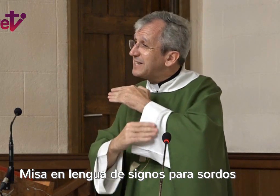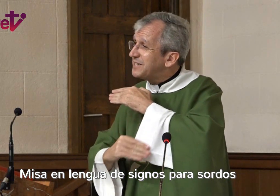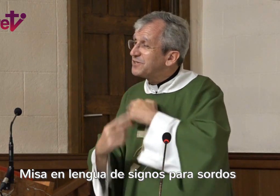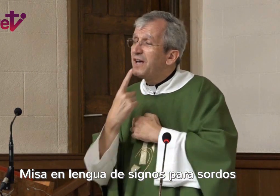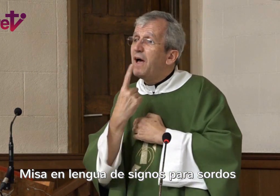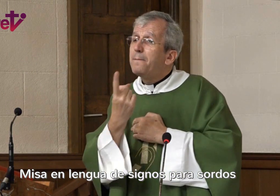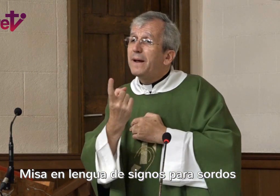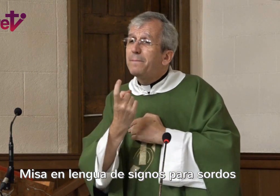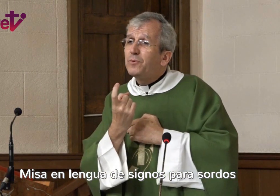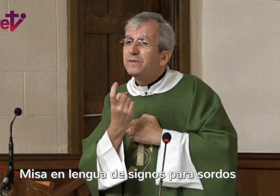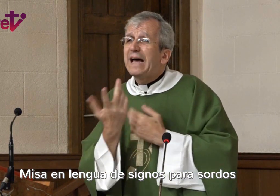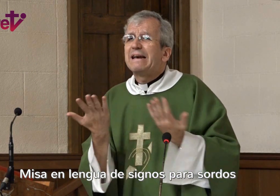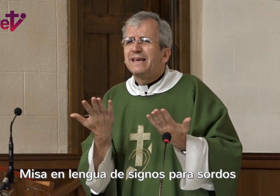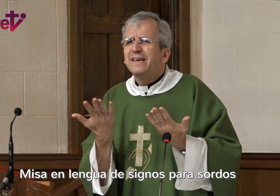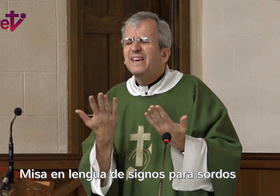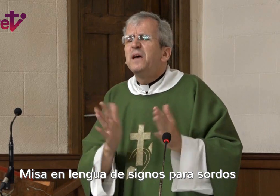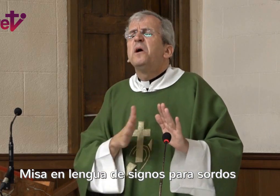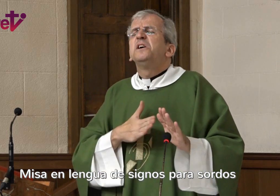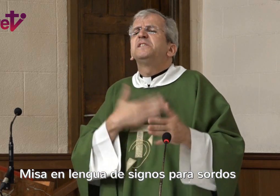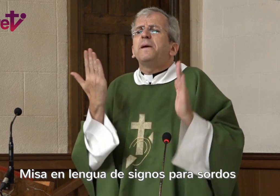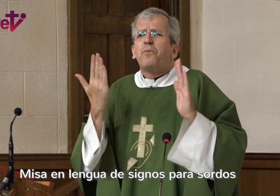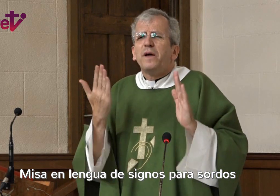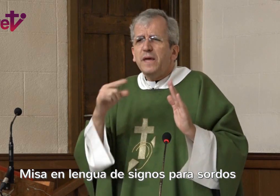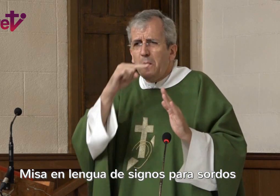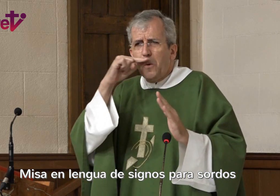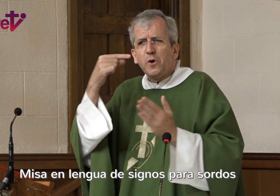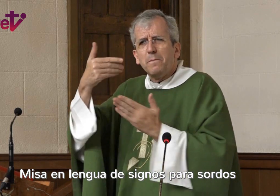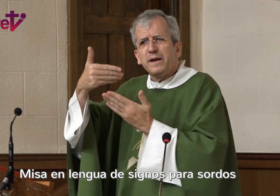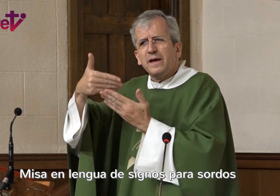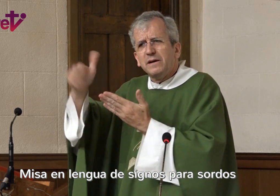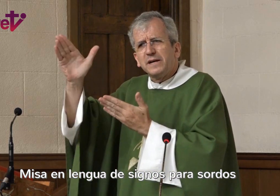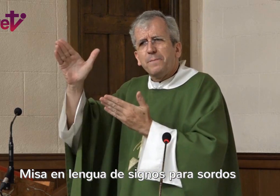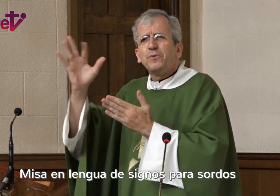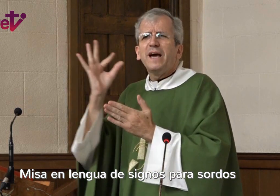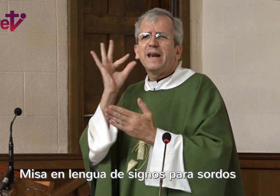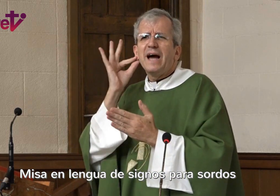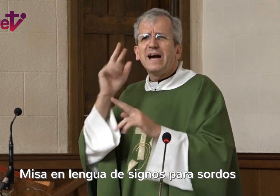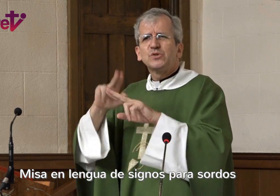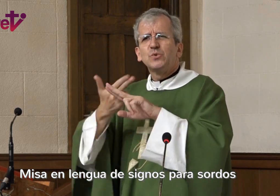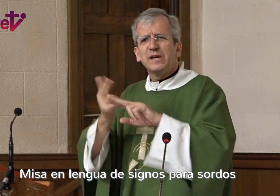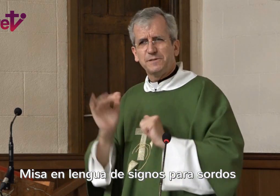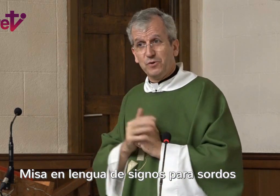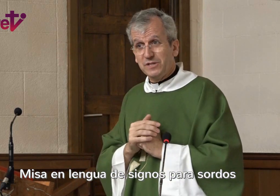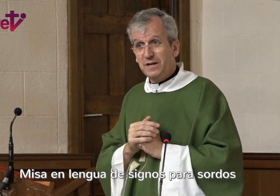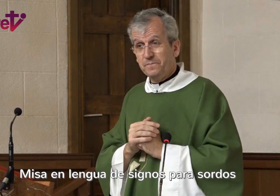fariseos para preguntarle se puede un hombre repudiar a su esposa